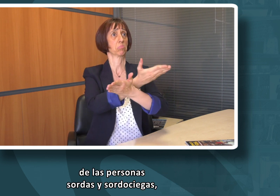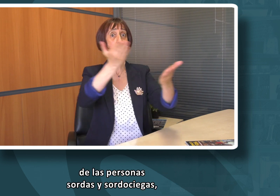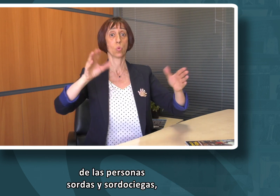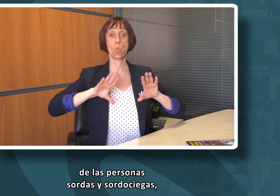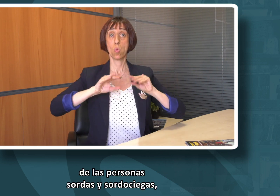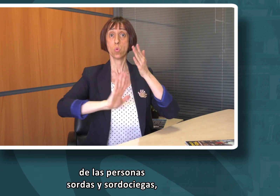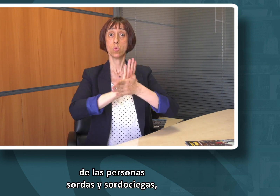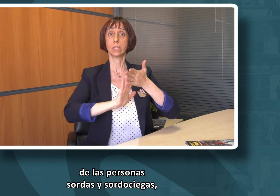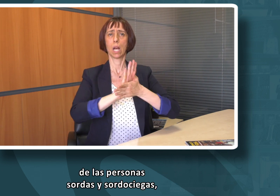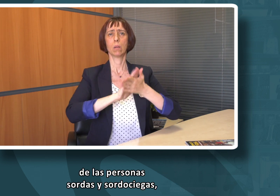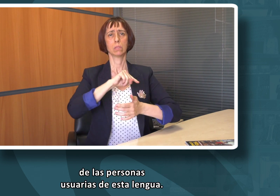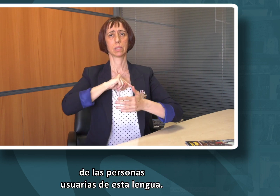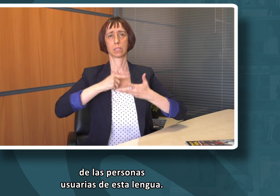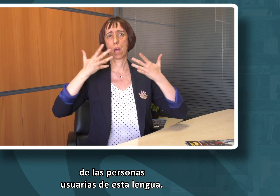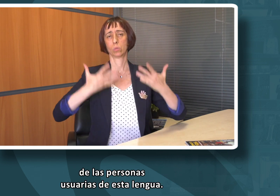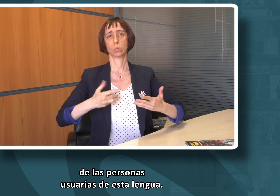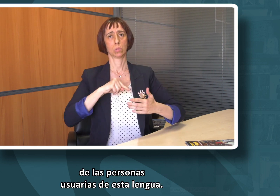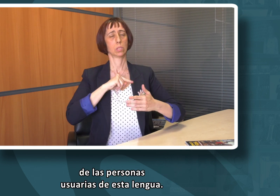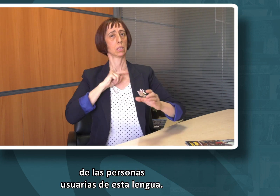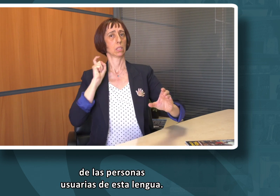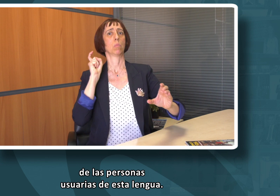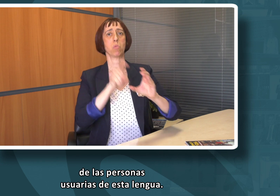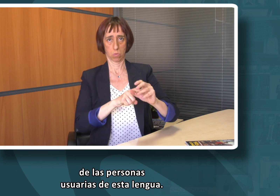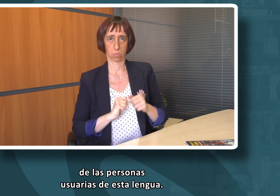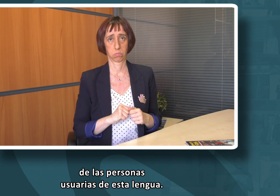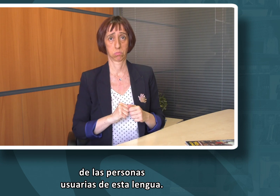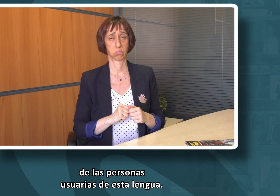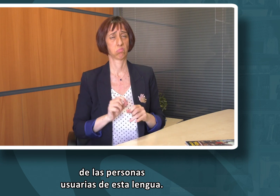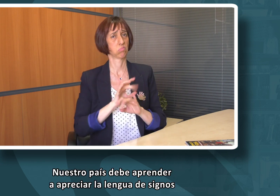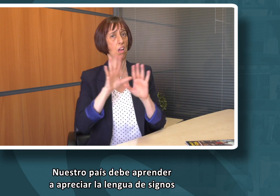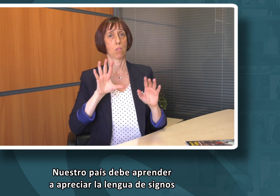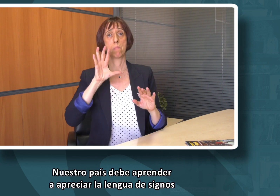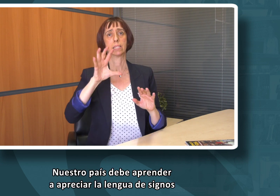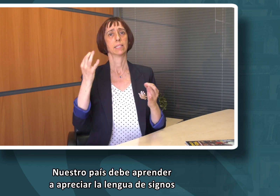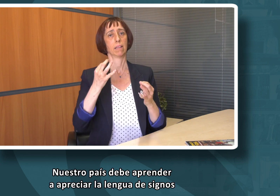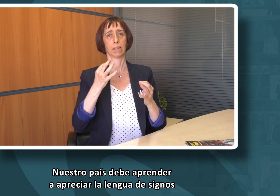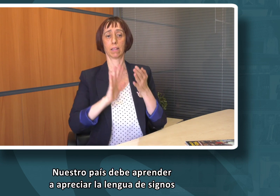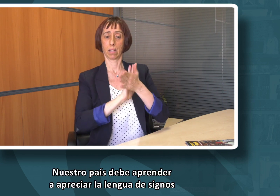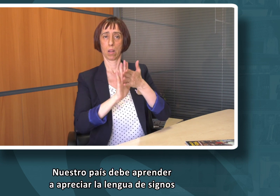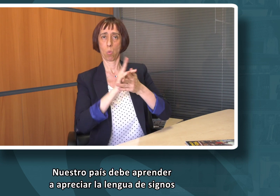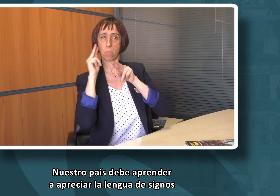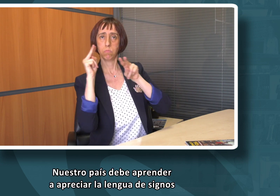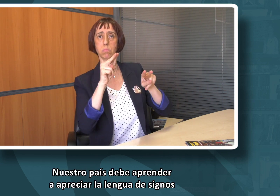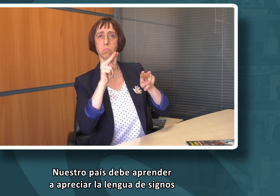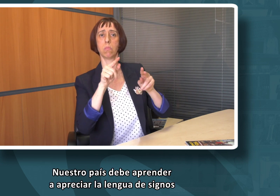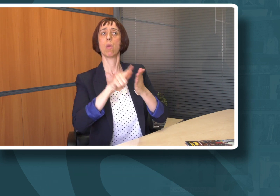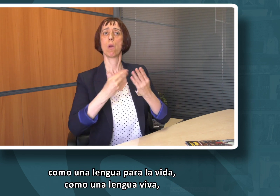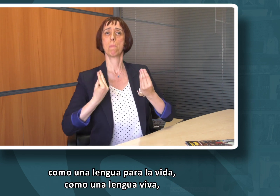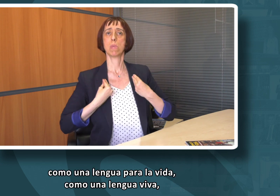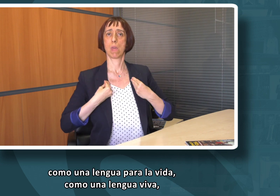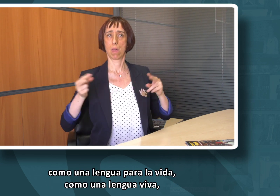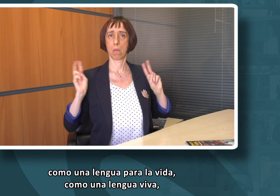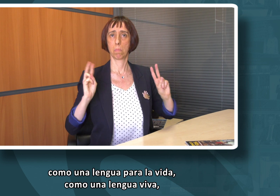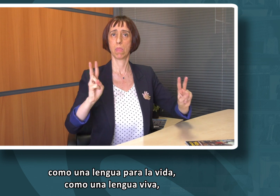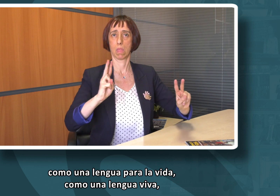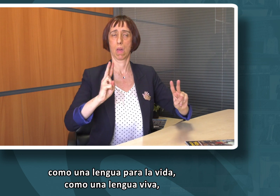plena participación de las personas sordas y sordociegas, de las personas usuarias de esta lengua. Nuestro país debe aprender a